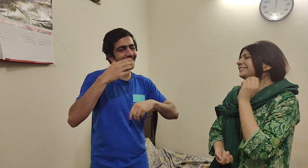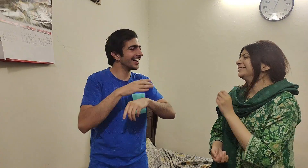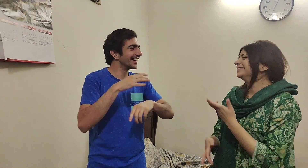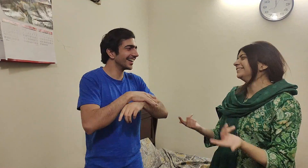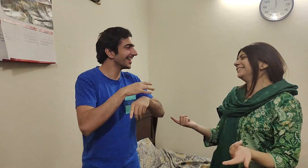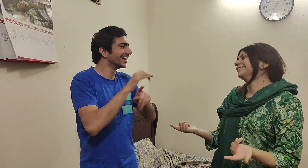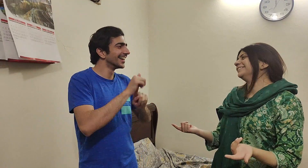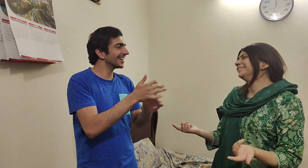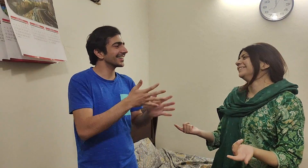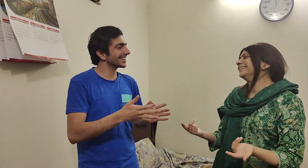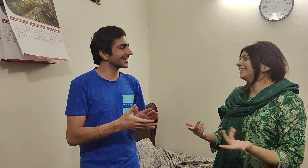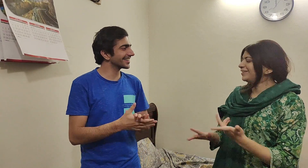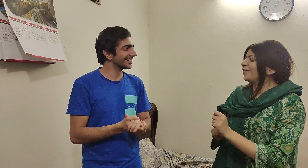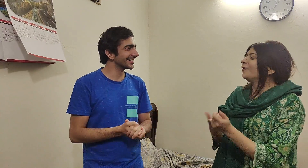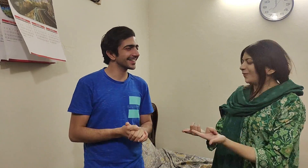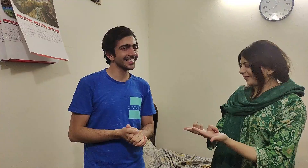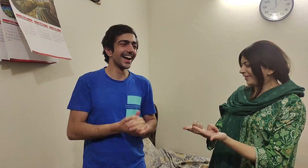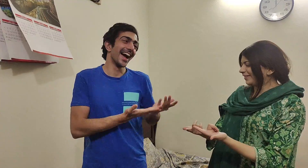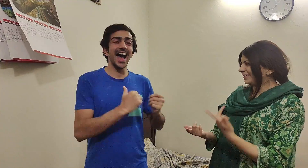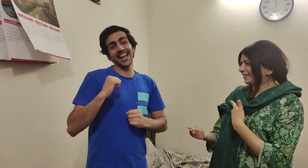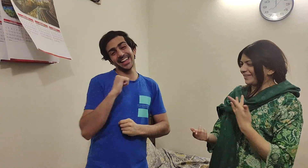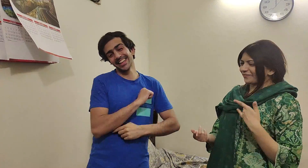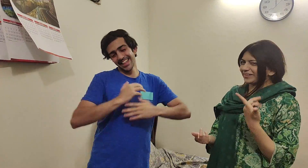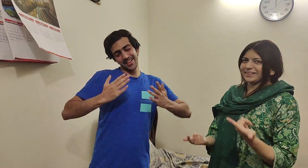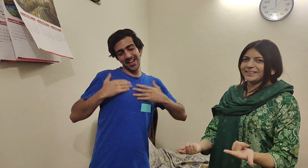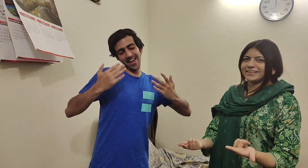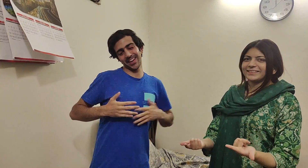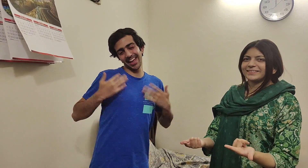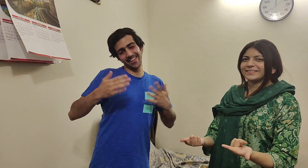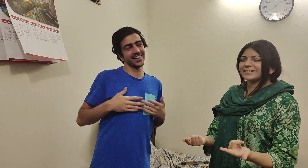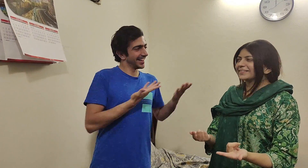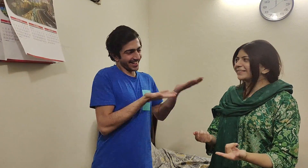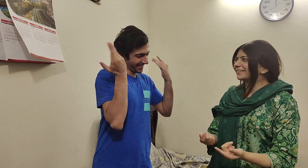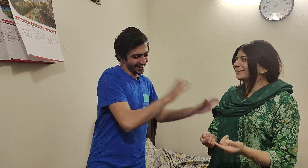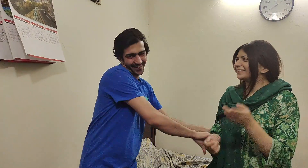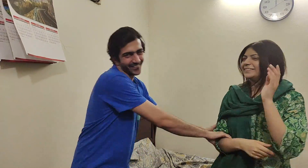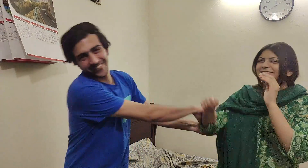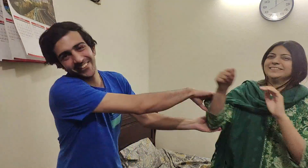ज्वेलरी, कस्टमाइज लो और बनाओ, क्यों कैसे, और ईद पे कपड़े नए पहने।